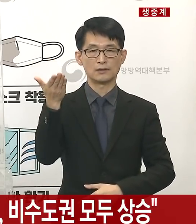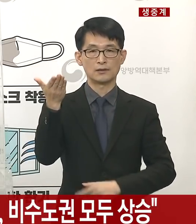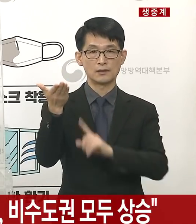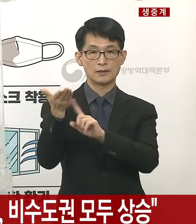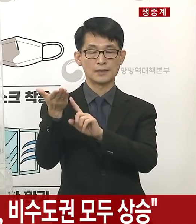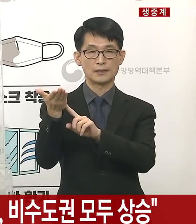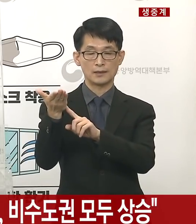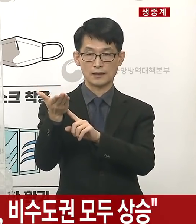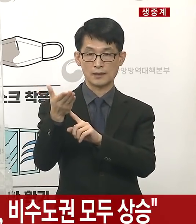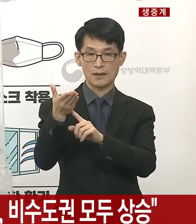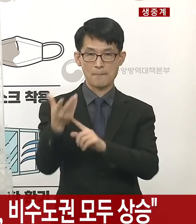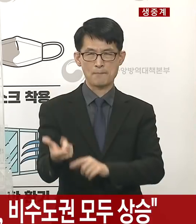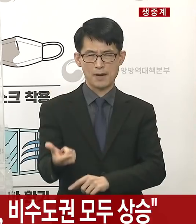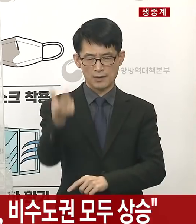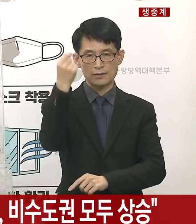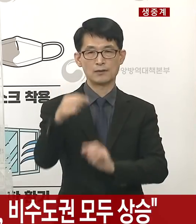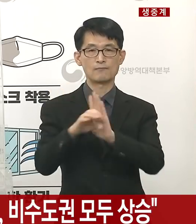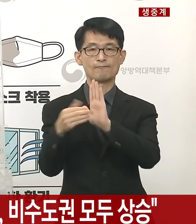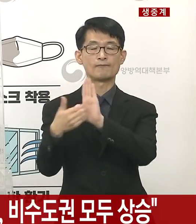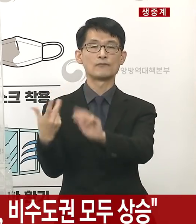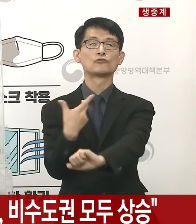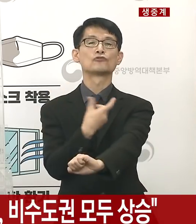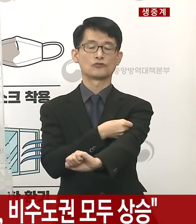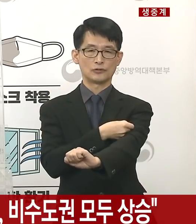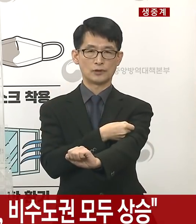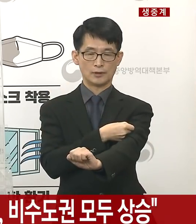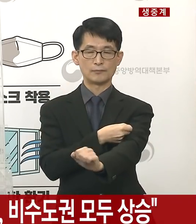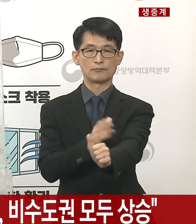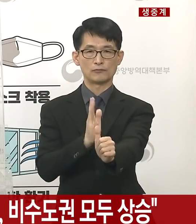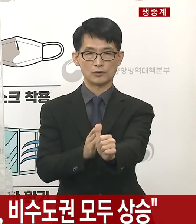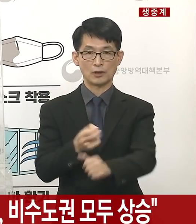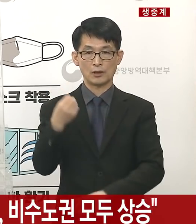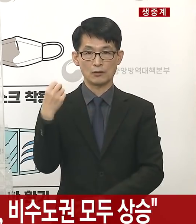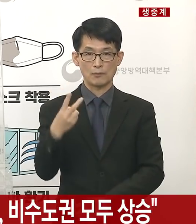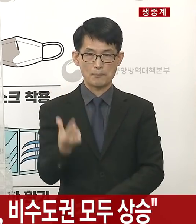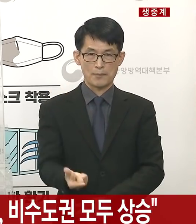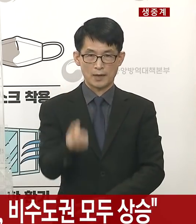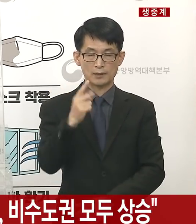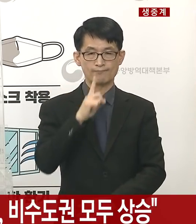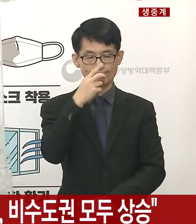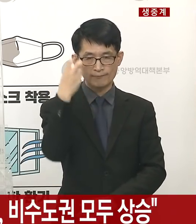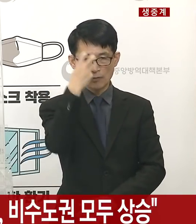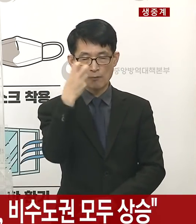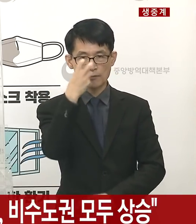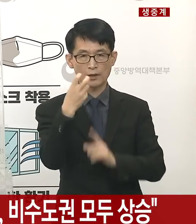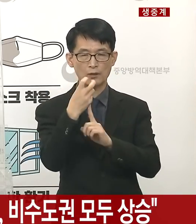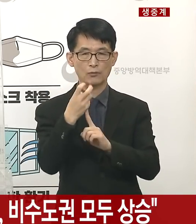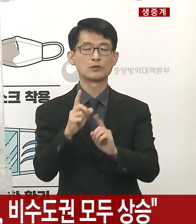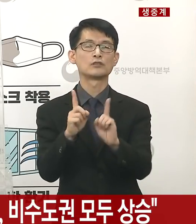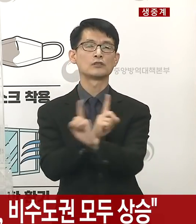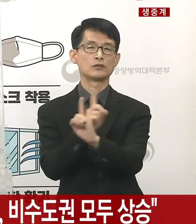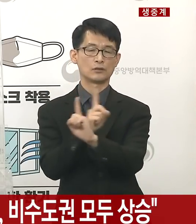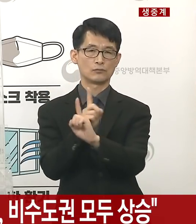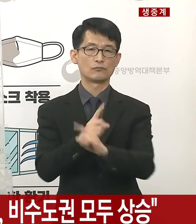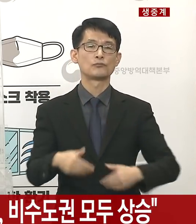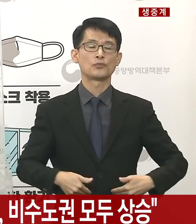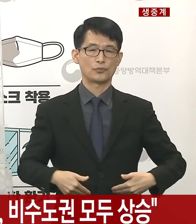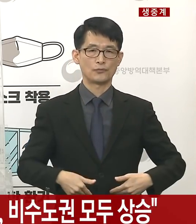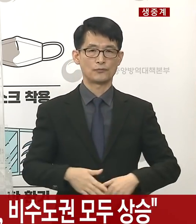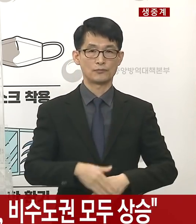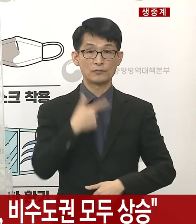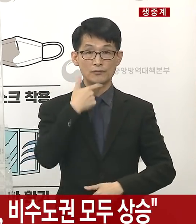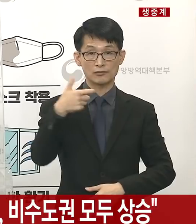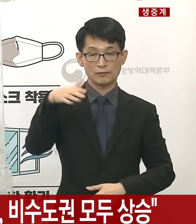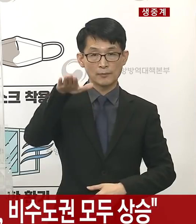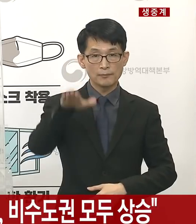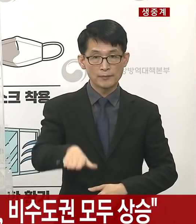신속하게 예방접종을 받아주시고 또 조기에 검사를 받고 치료하는 것이 매우 중요합니다. 60대